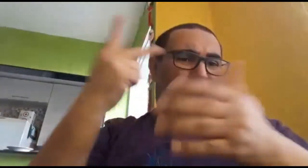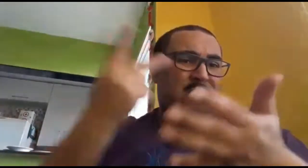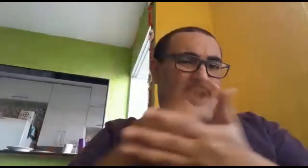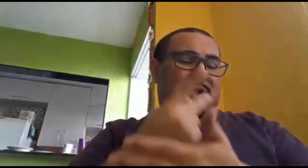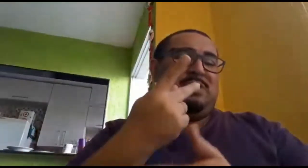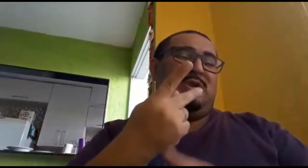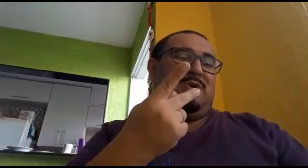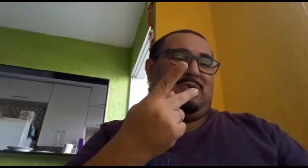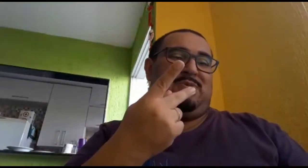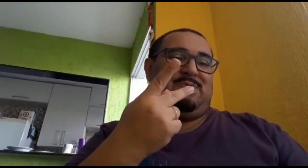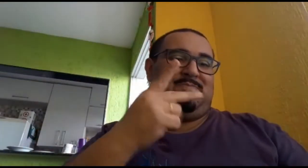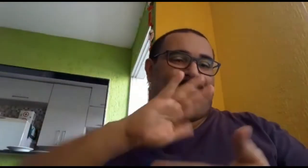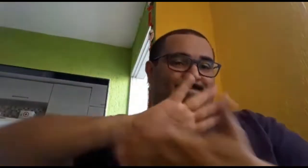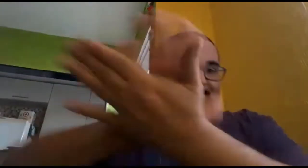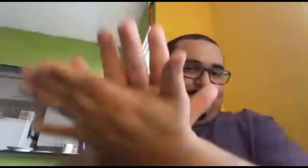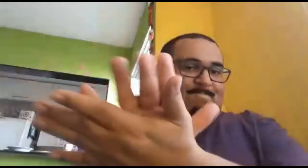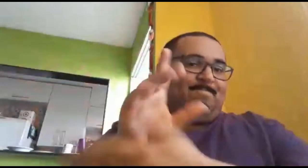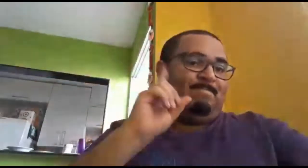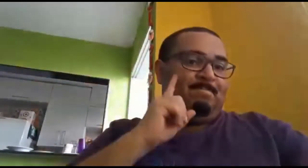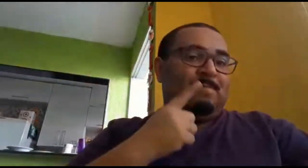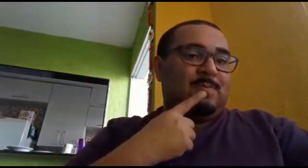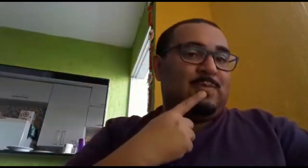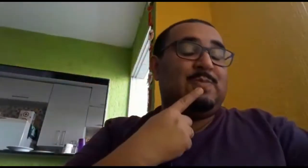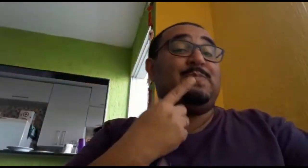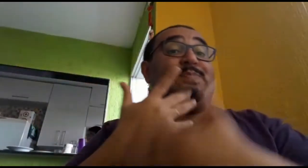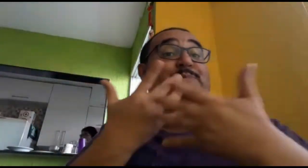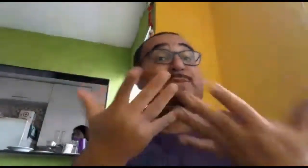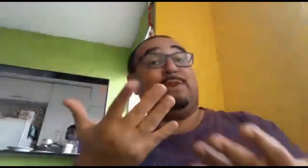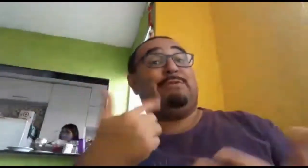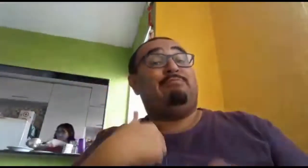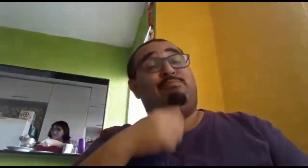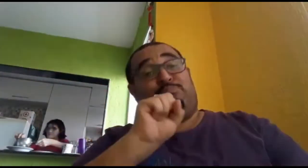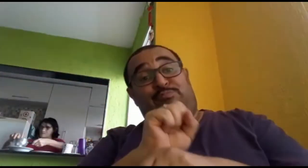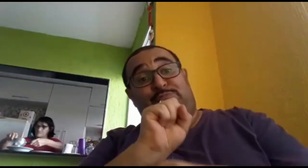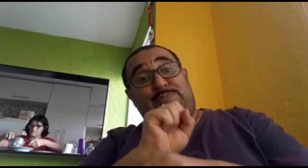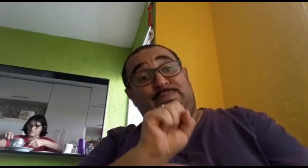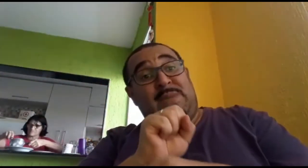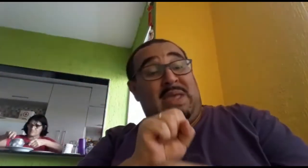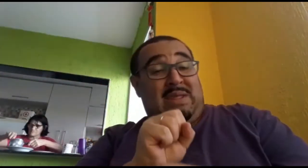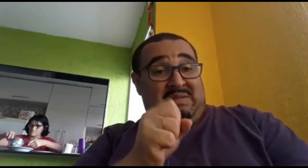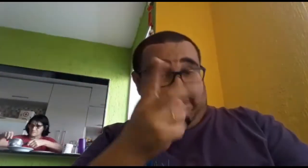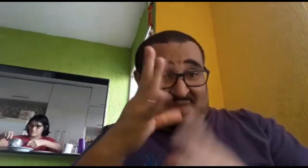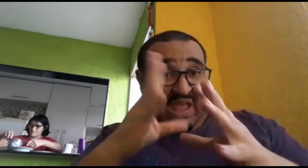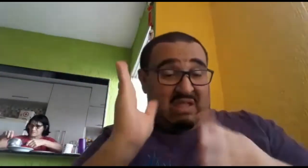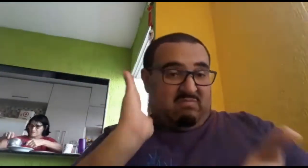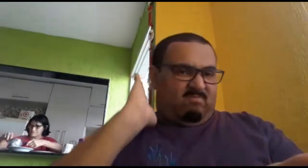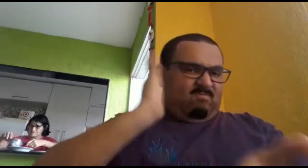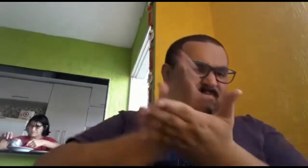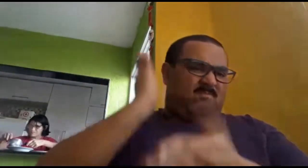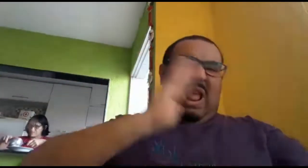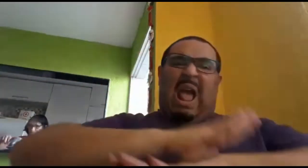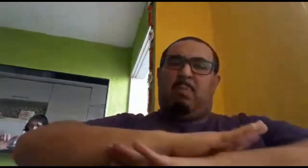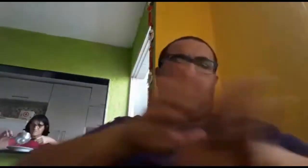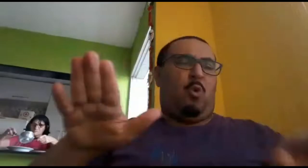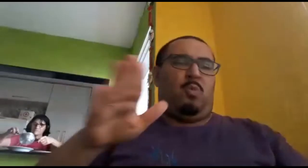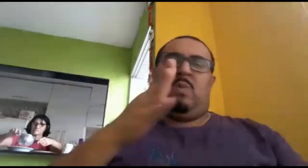preceitos da cultura, do comportamento, da educação. Daquela época, ela foi congelada no século XIX. Sim. E acorda no século